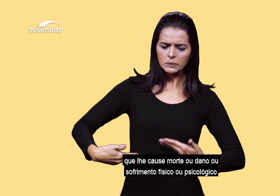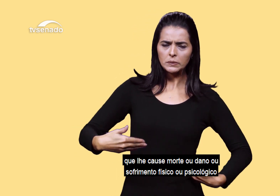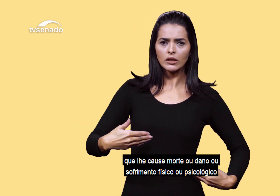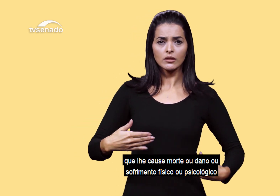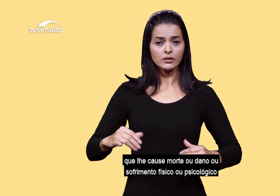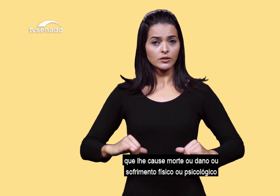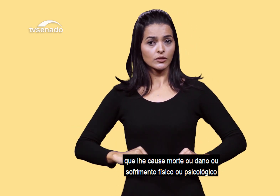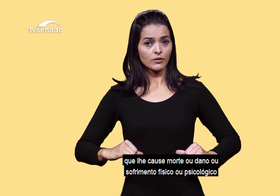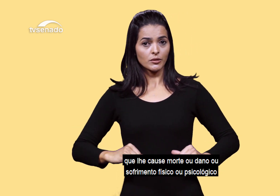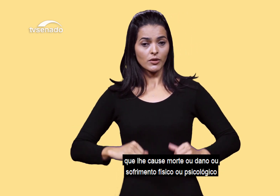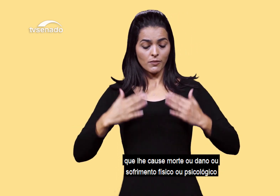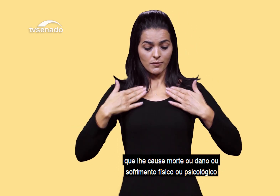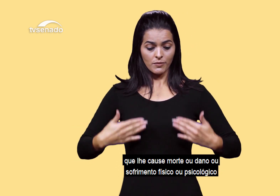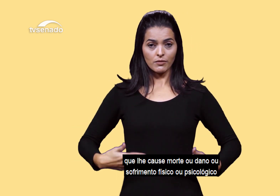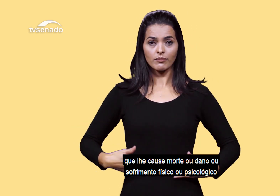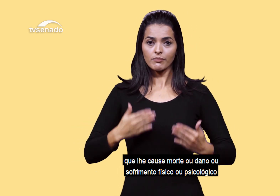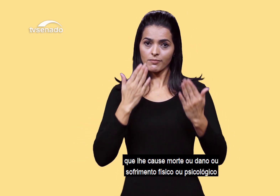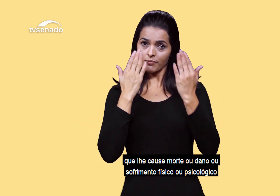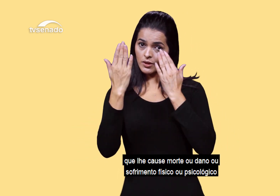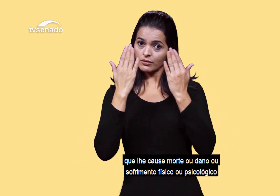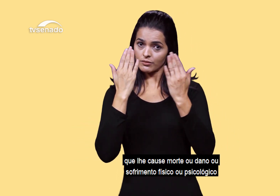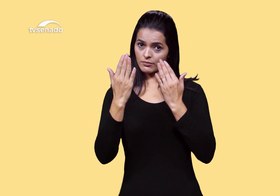físico ou psicológico.